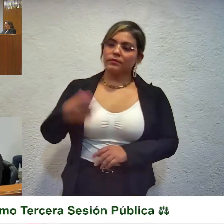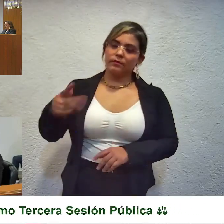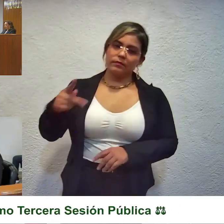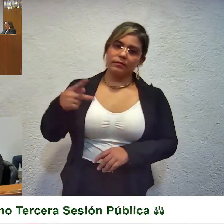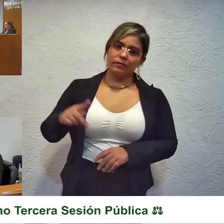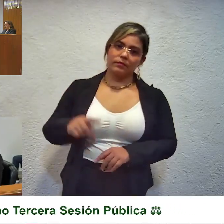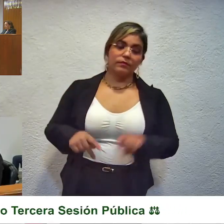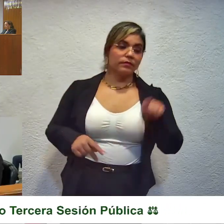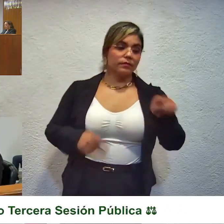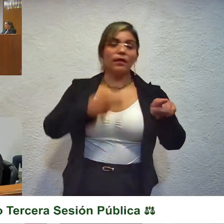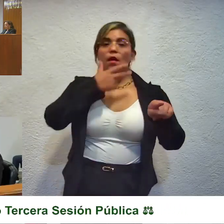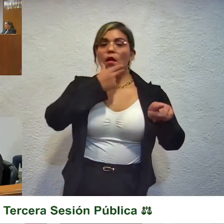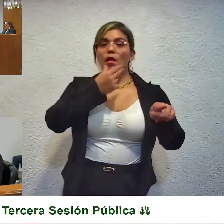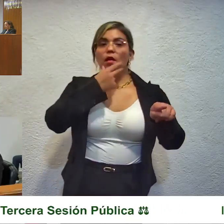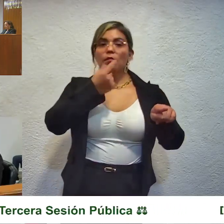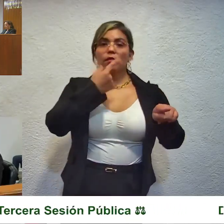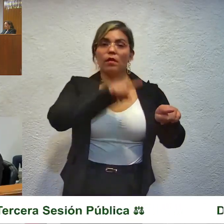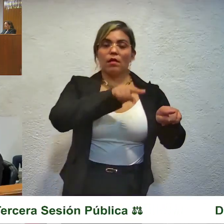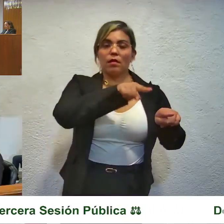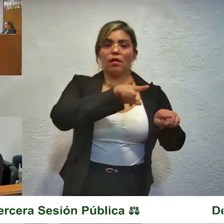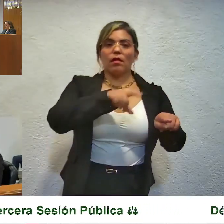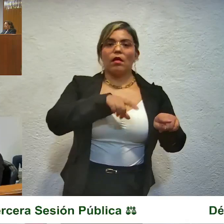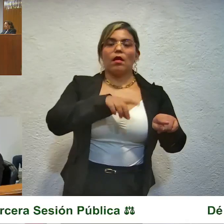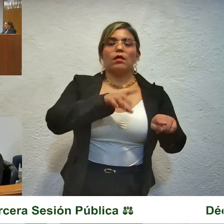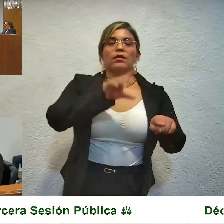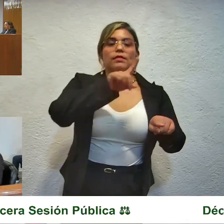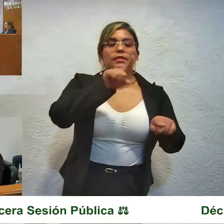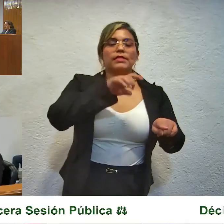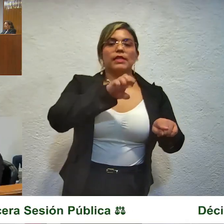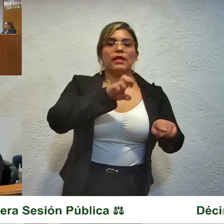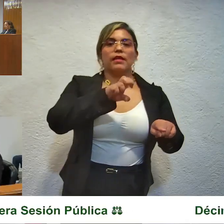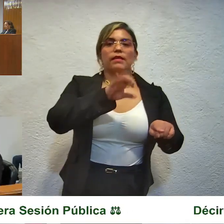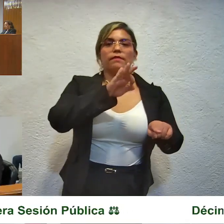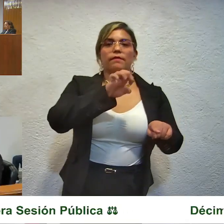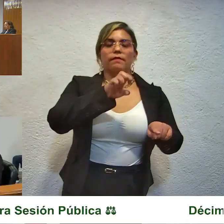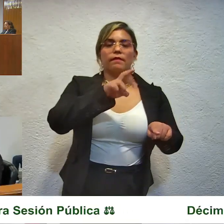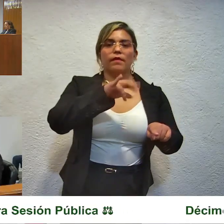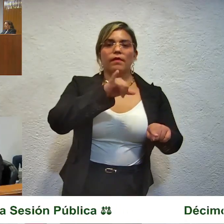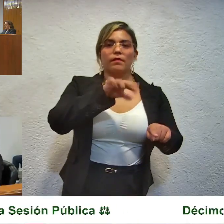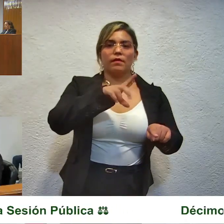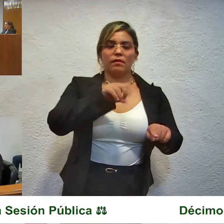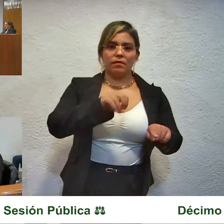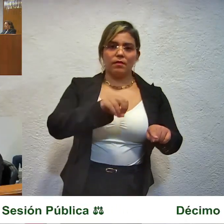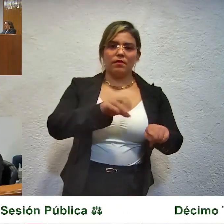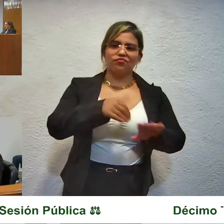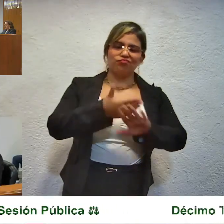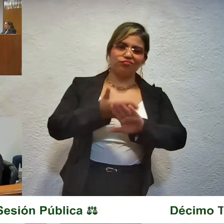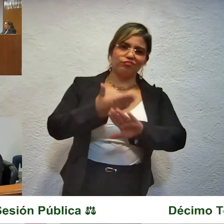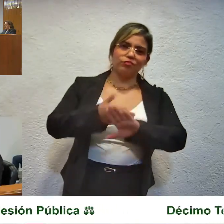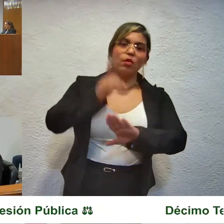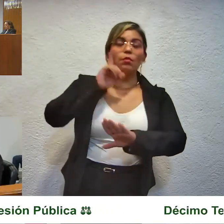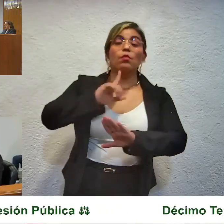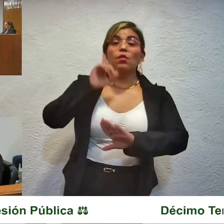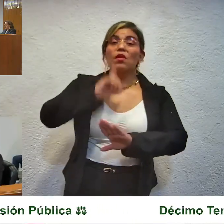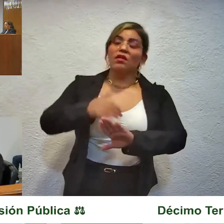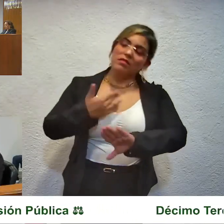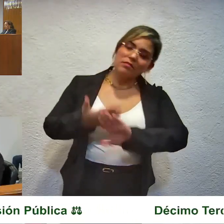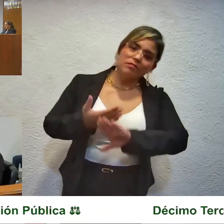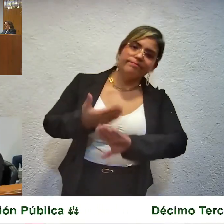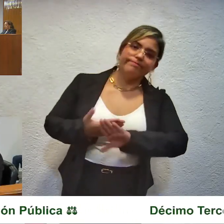contra del ciudadano Carlos Seferino Torreblanca Galindo por hechos que presuntamente constituyen violencia política contra las mujeres en razón de